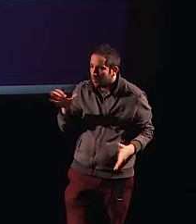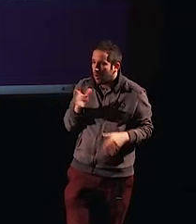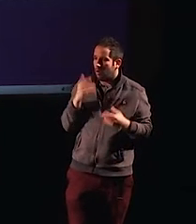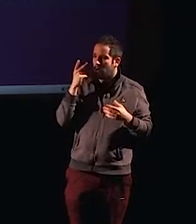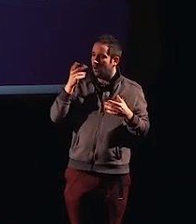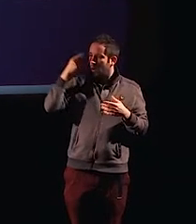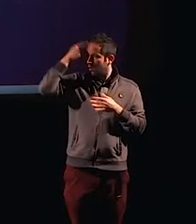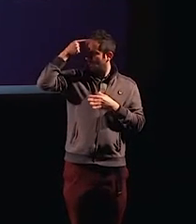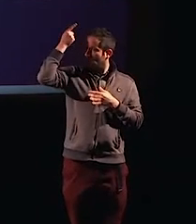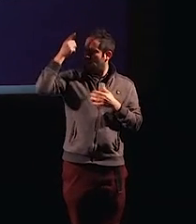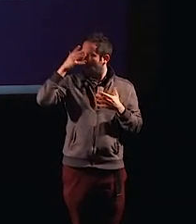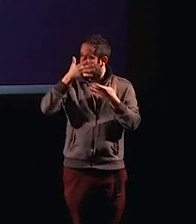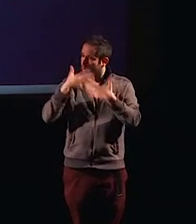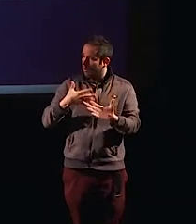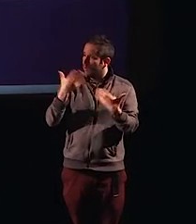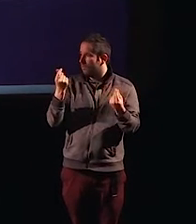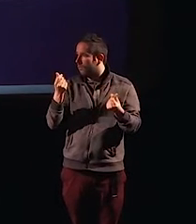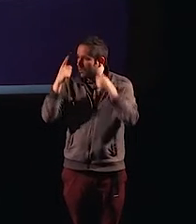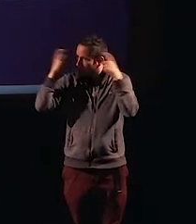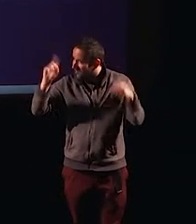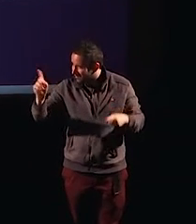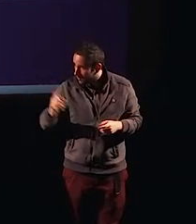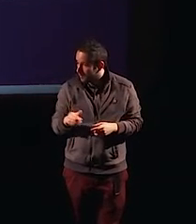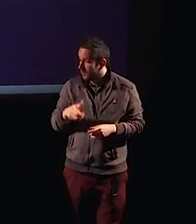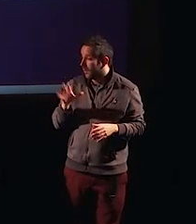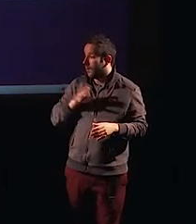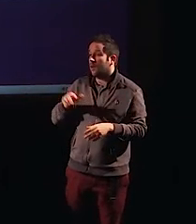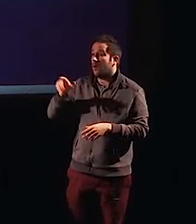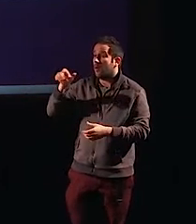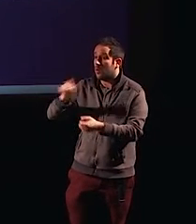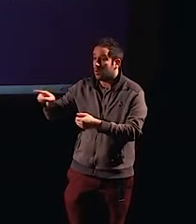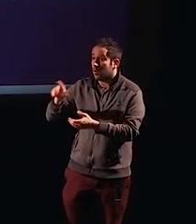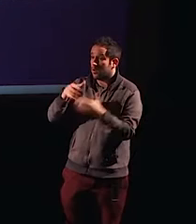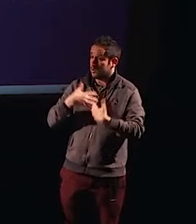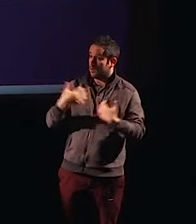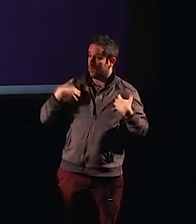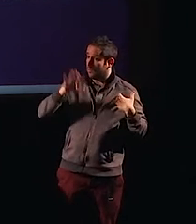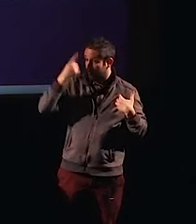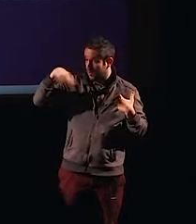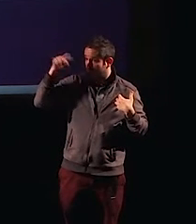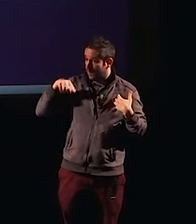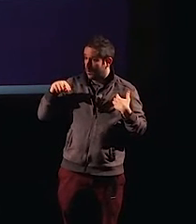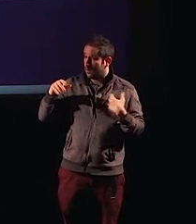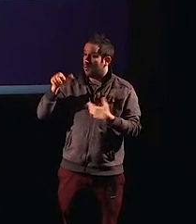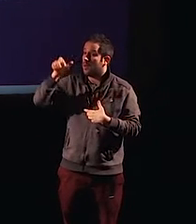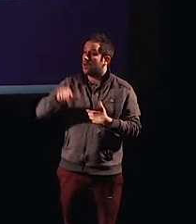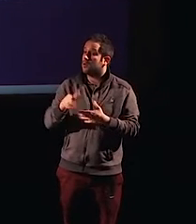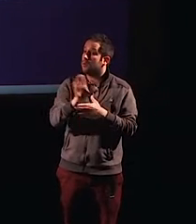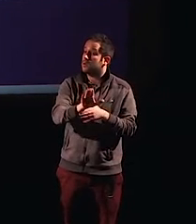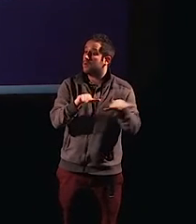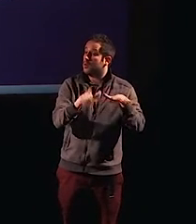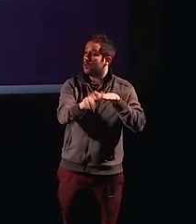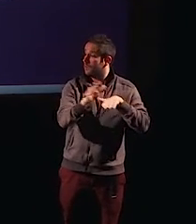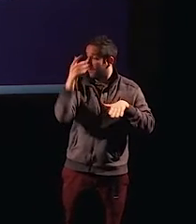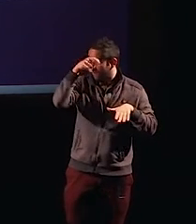Donc là, je vous ai cité dans le Beamer une citation d'un vrai papier scientifique en philosophie, une personne qui présentait la méthodologie